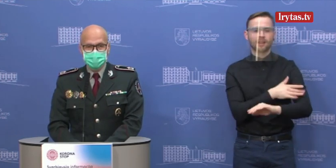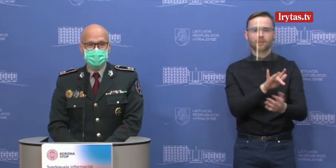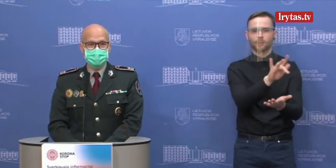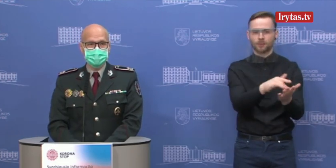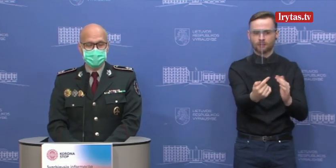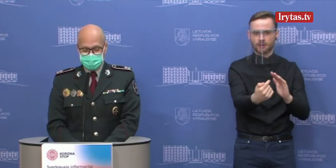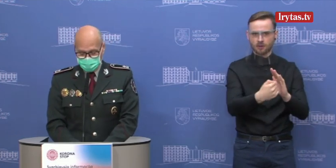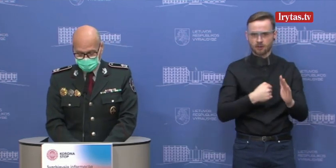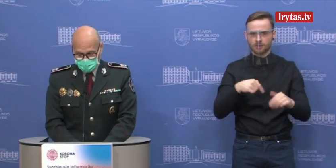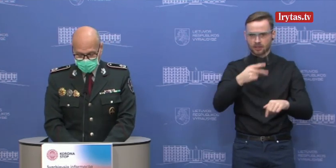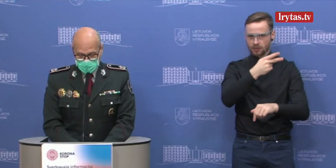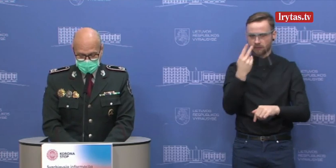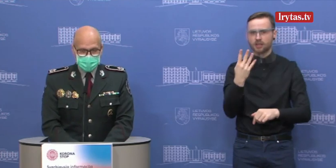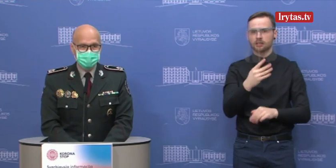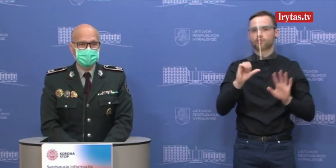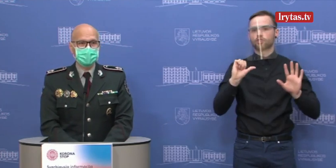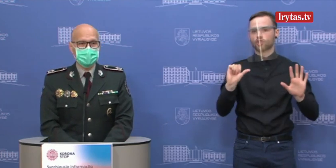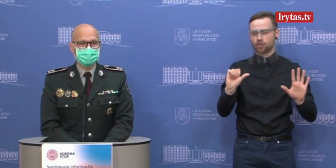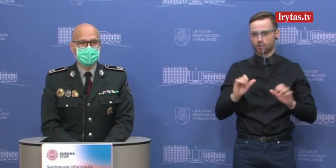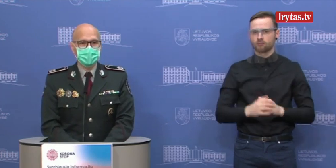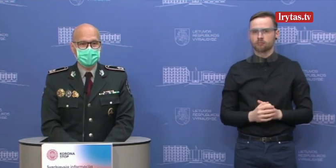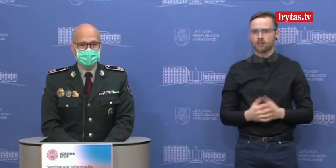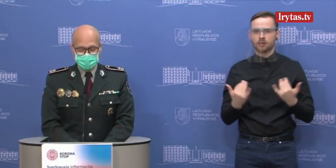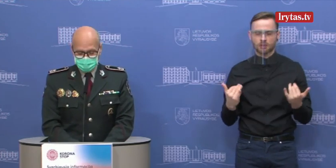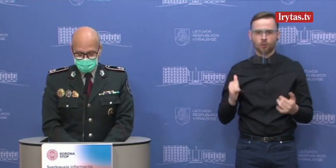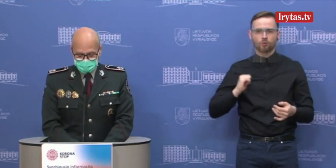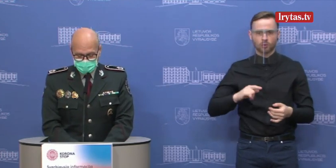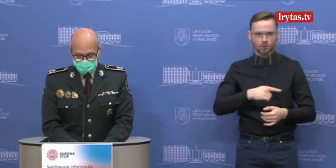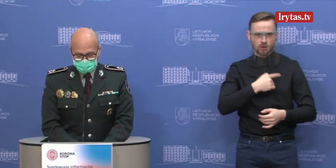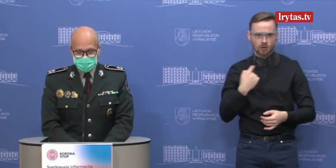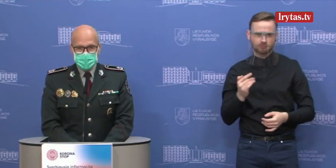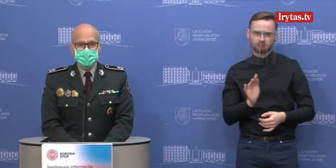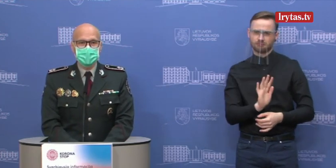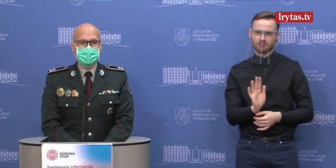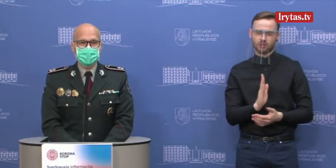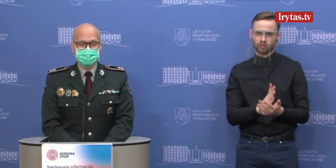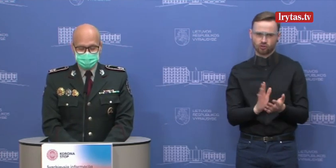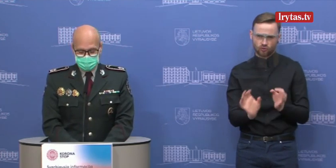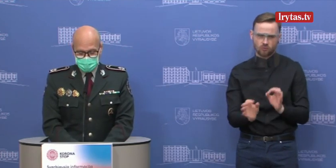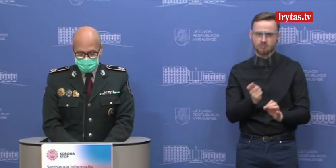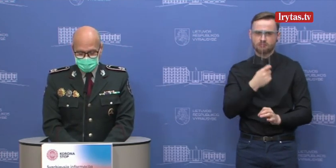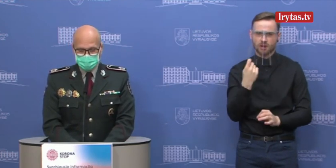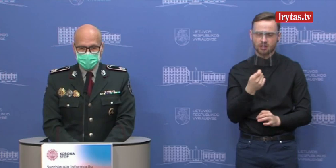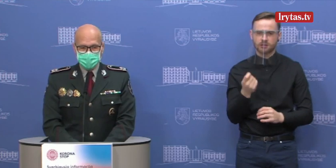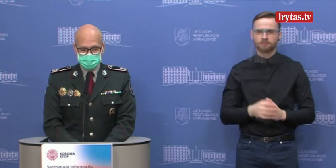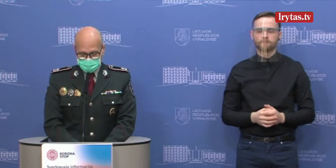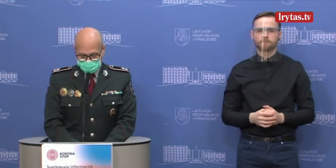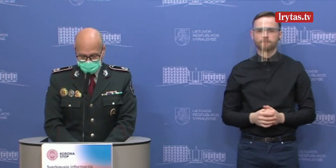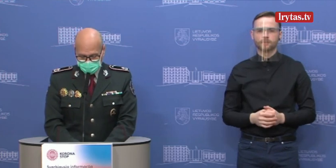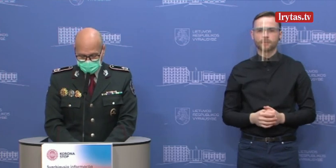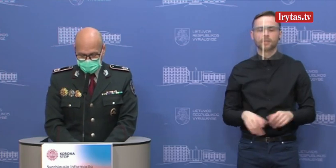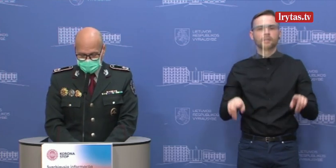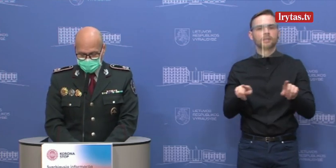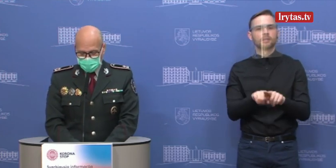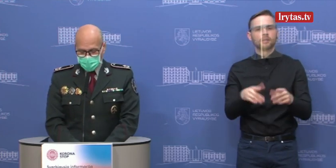Respublikos 46. Tai matote, tie srautai nėra tikrai labai dideli. Pirmiausia dėl to, kad vis